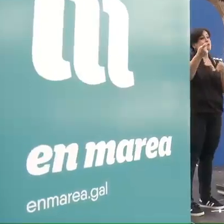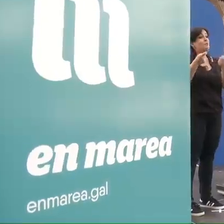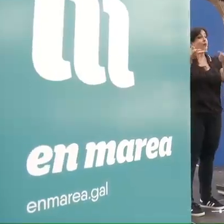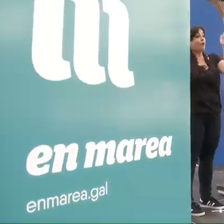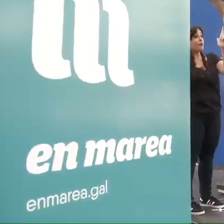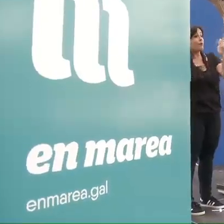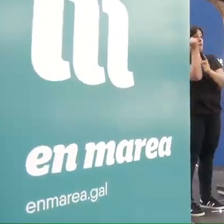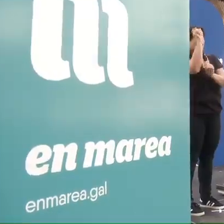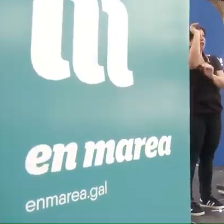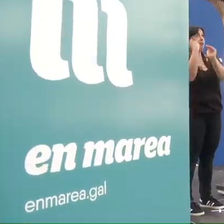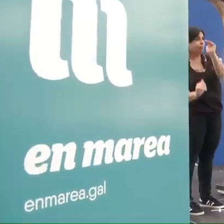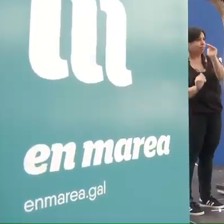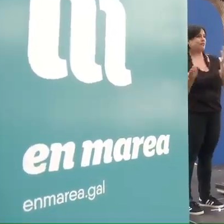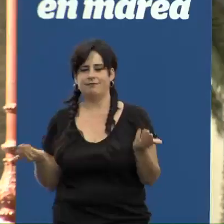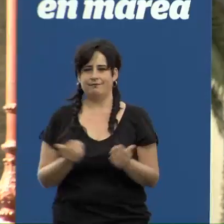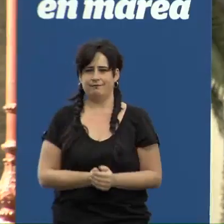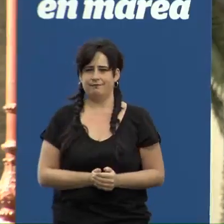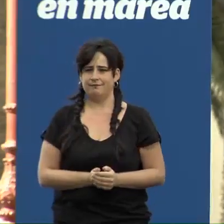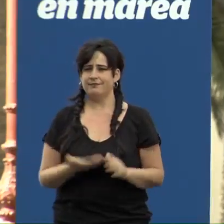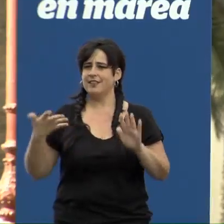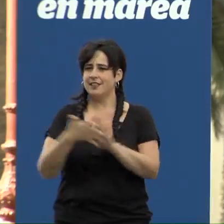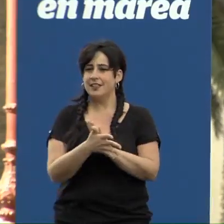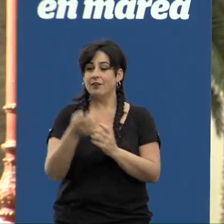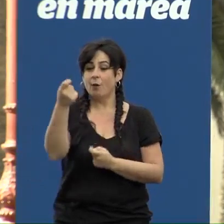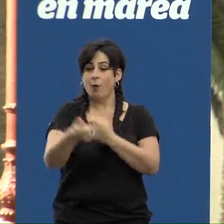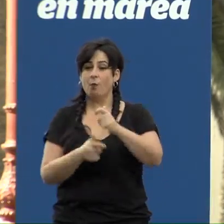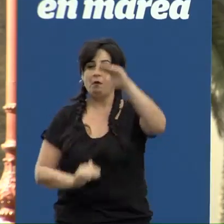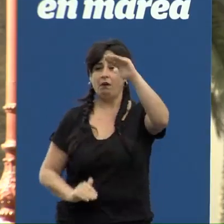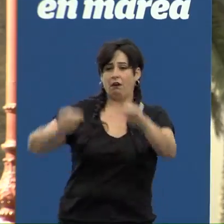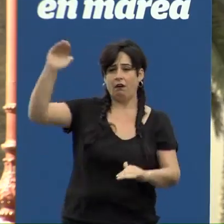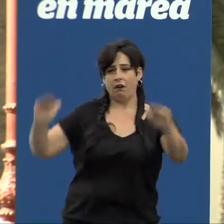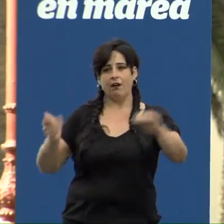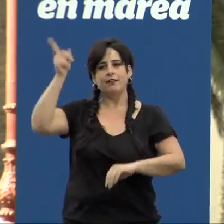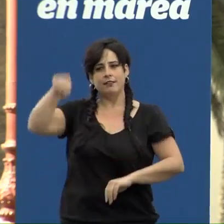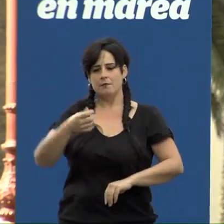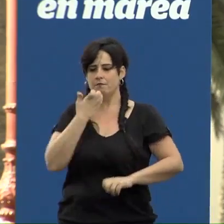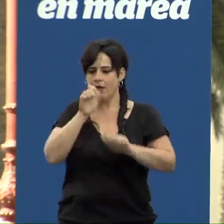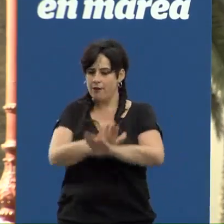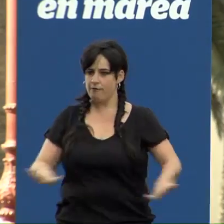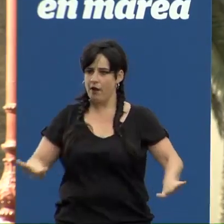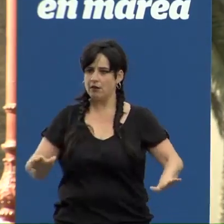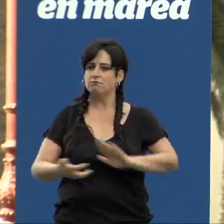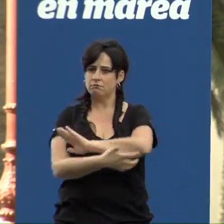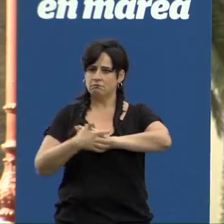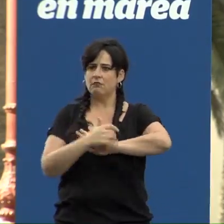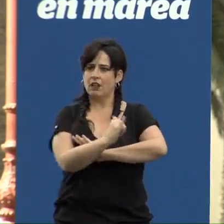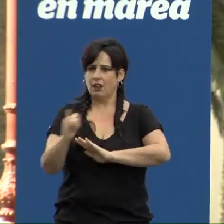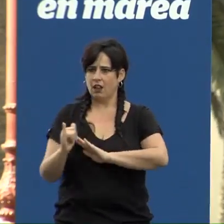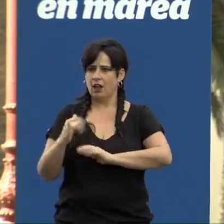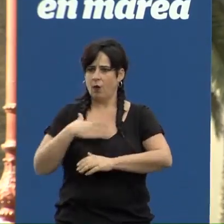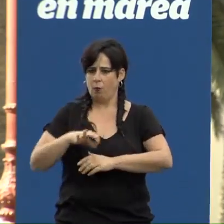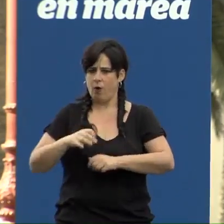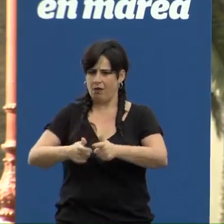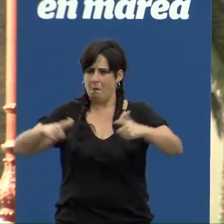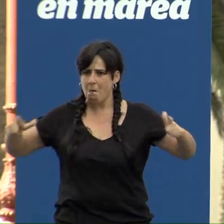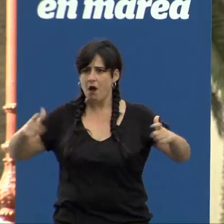libre. Incrementáronse as desigualdades, a pobreza infantil, o perigo de cronificarse esa pobreza infantil.